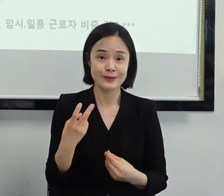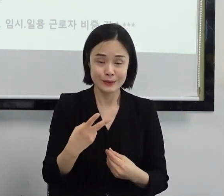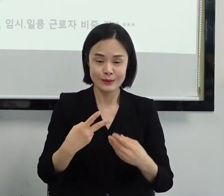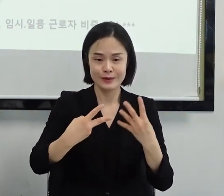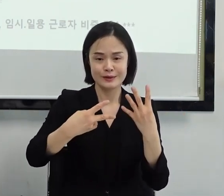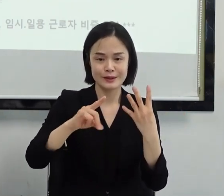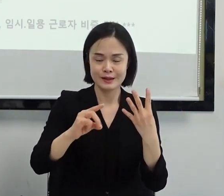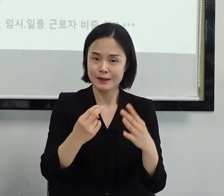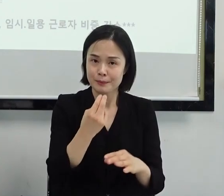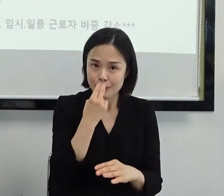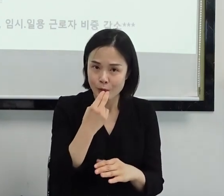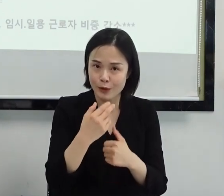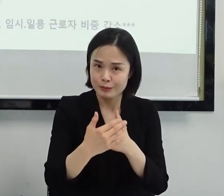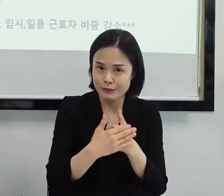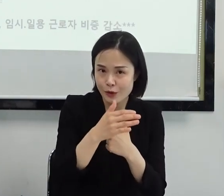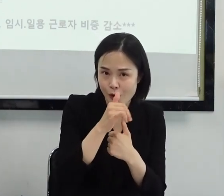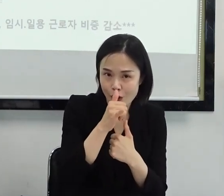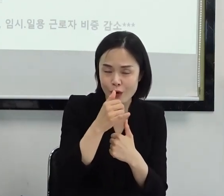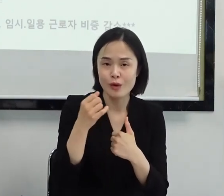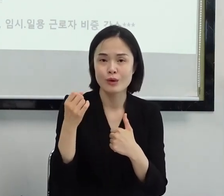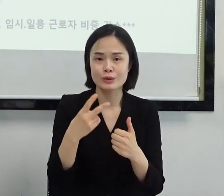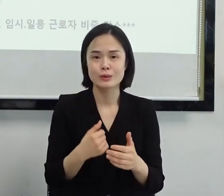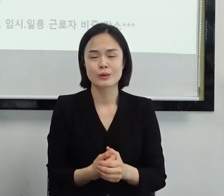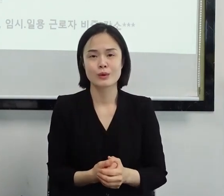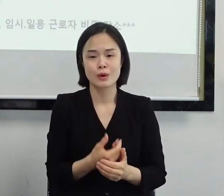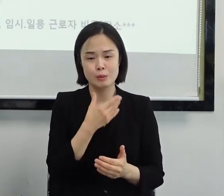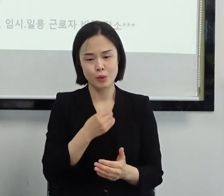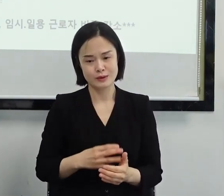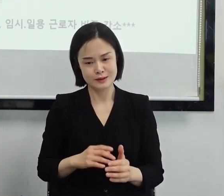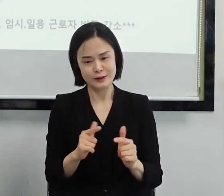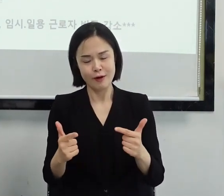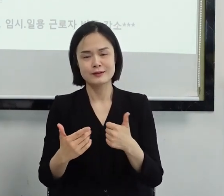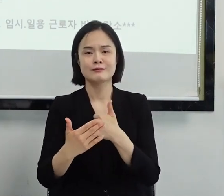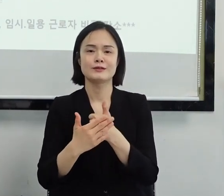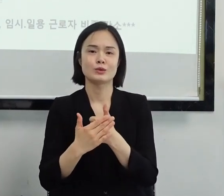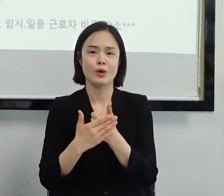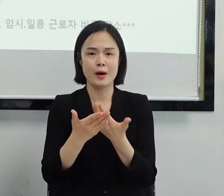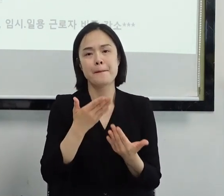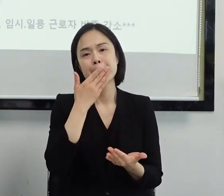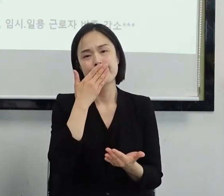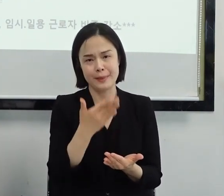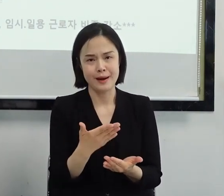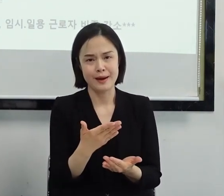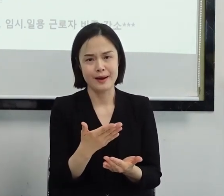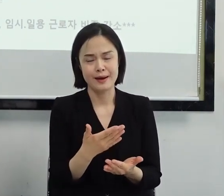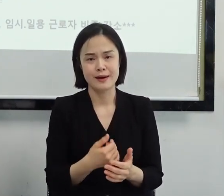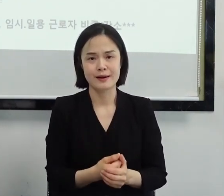것들도 받을 수가 있고, 그리고 정년이 보장되기 때문에 이제 해고